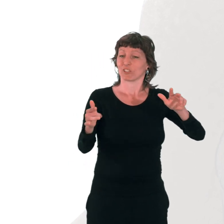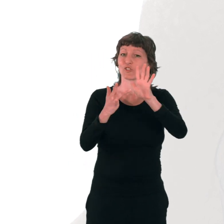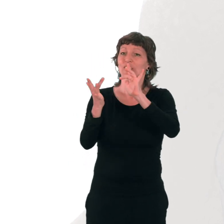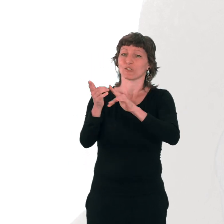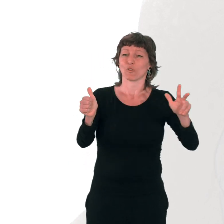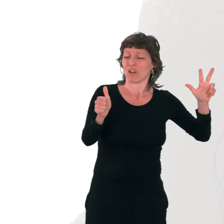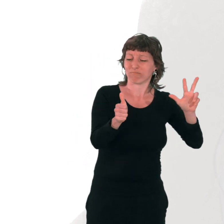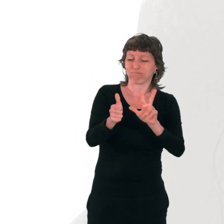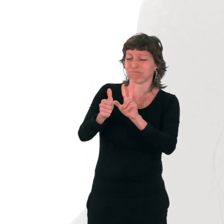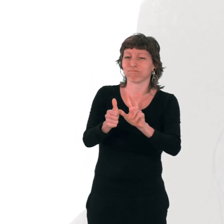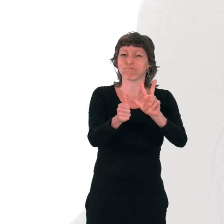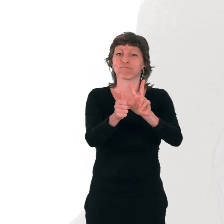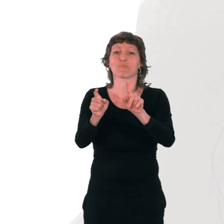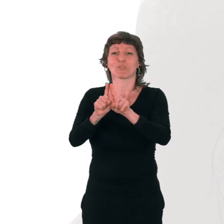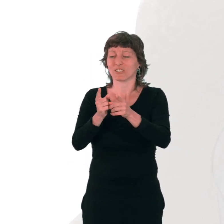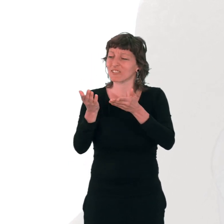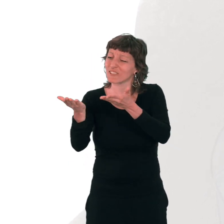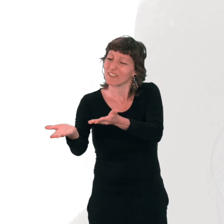et l'ont servi quand il était en Galilée.